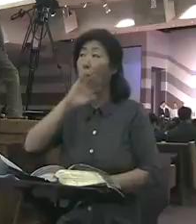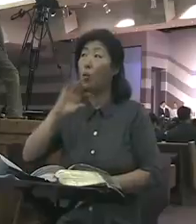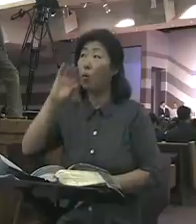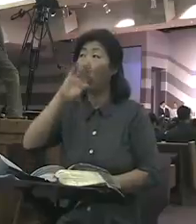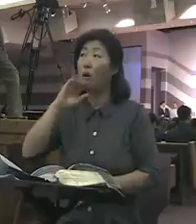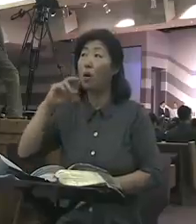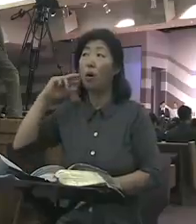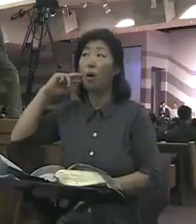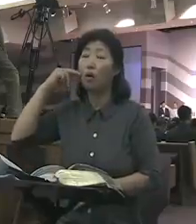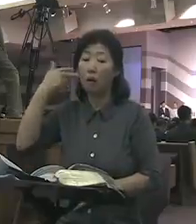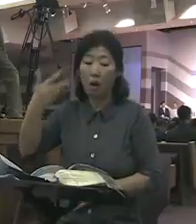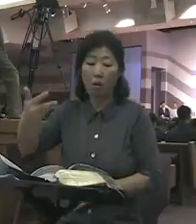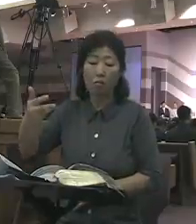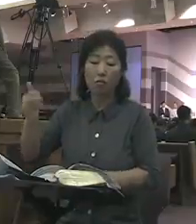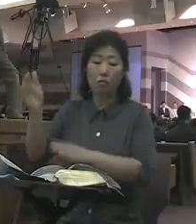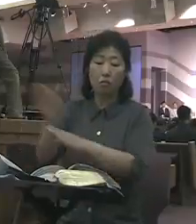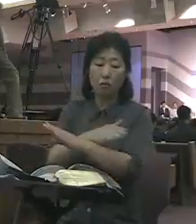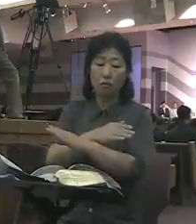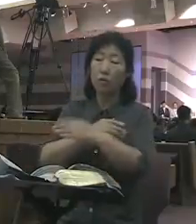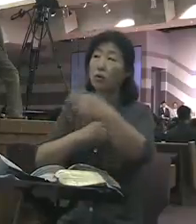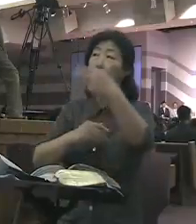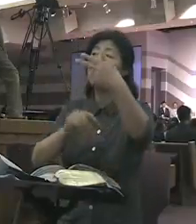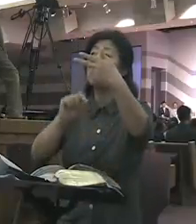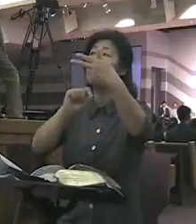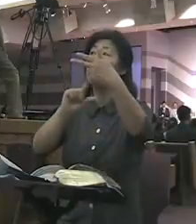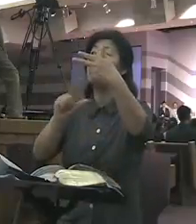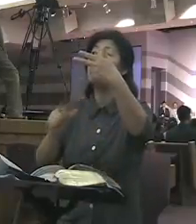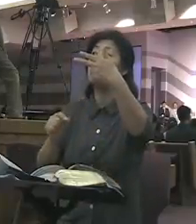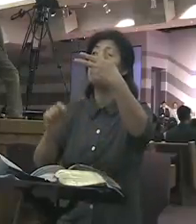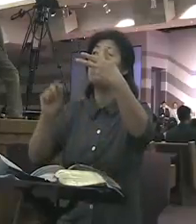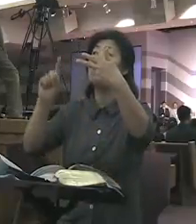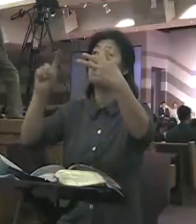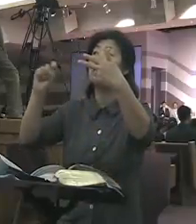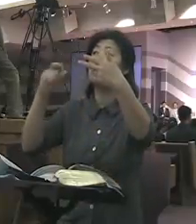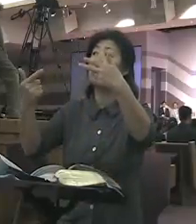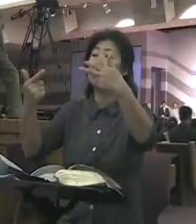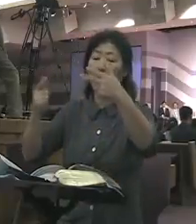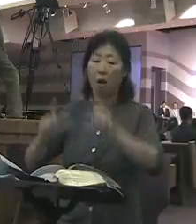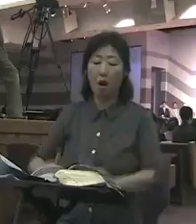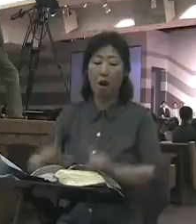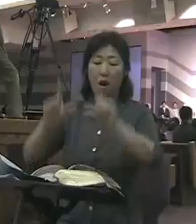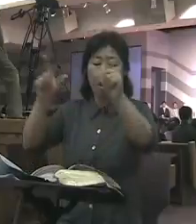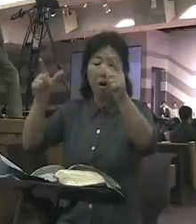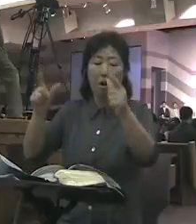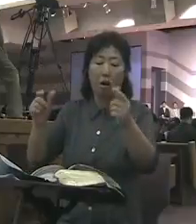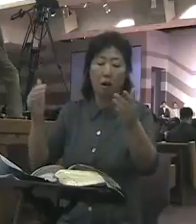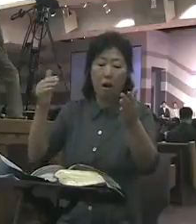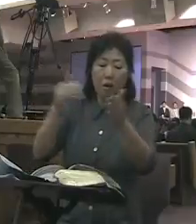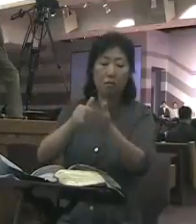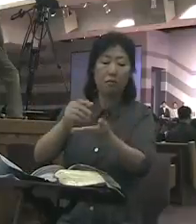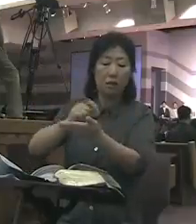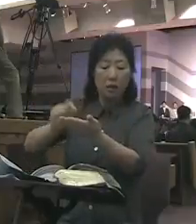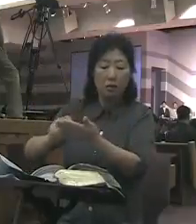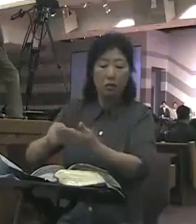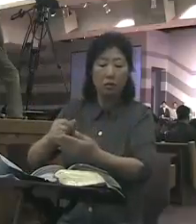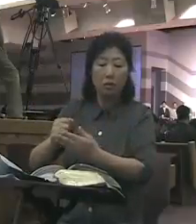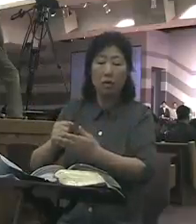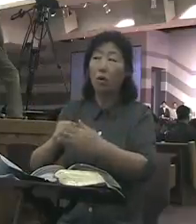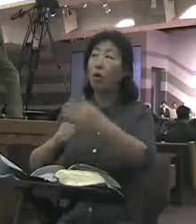7월 16일까지만 받습니다. 기억해 주시고요. 다른 신청들은 8월 13일 주일까지